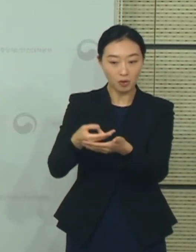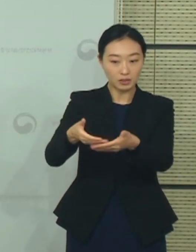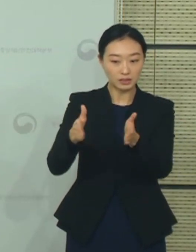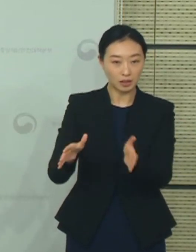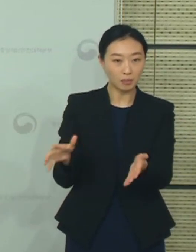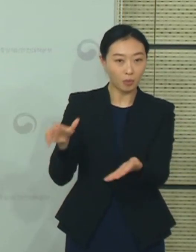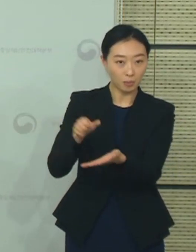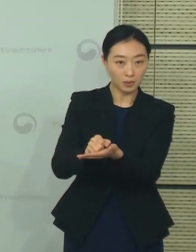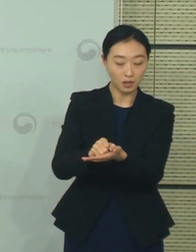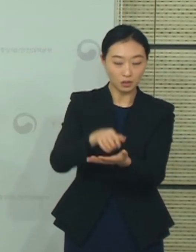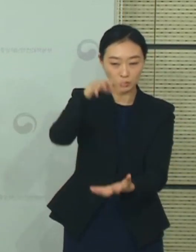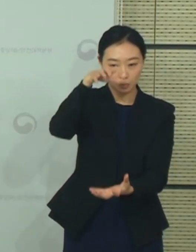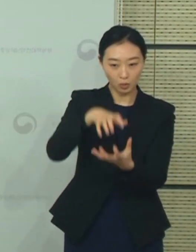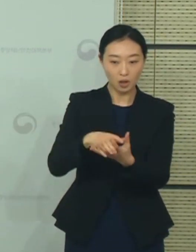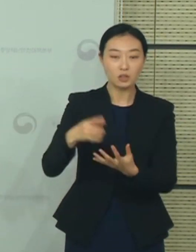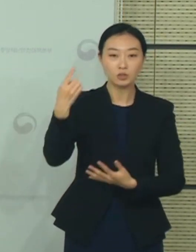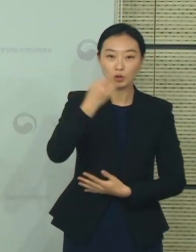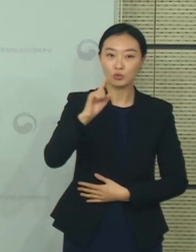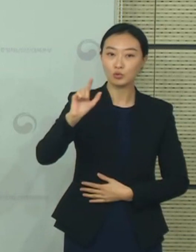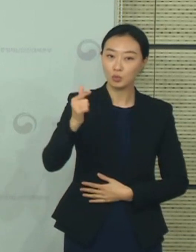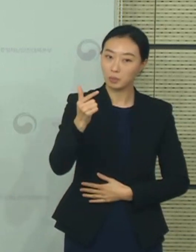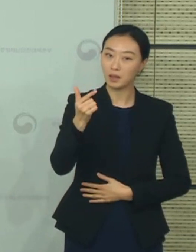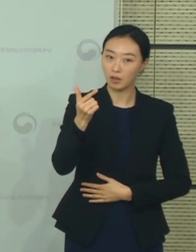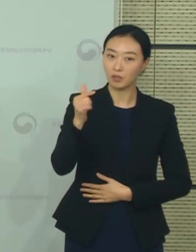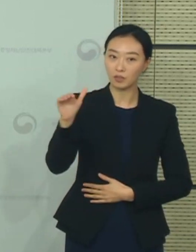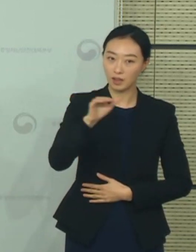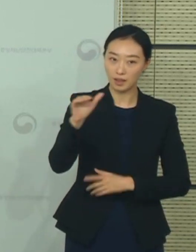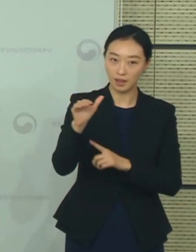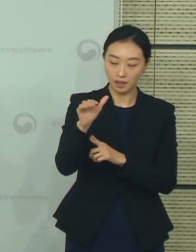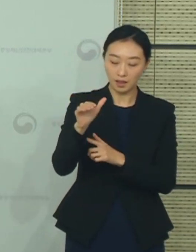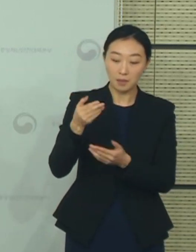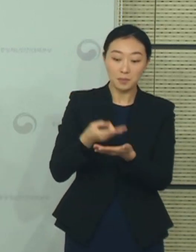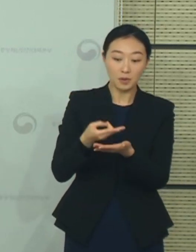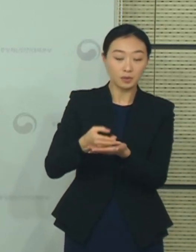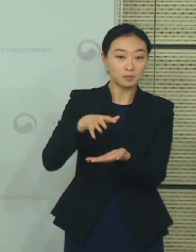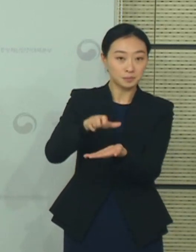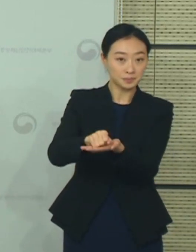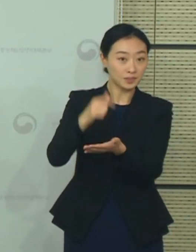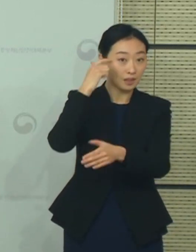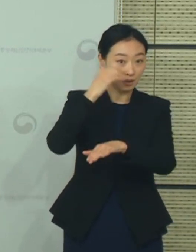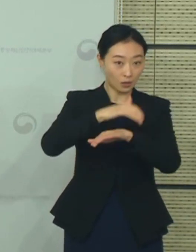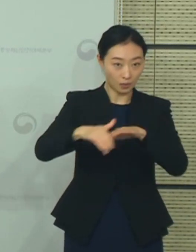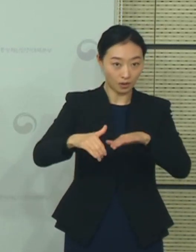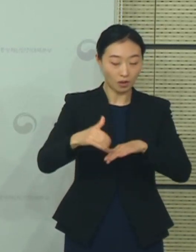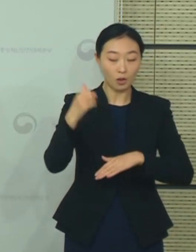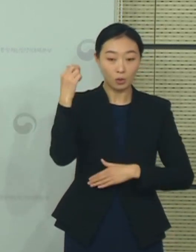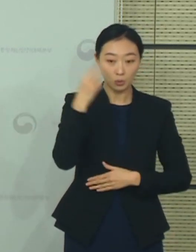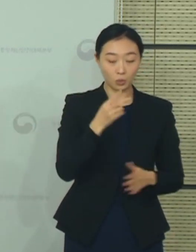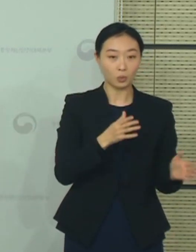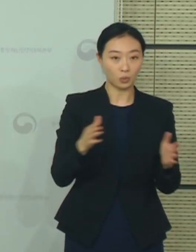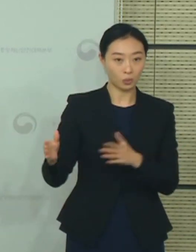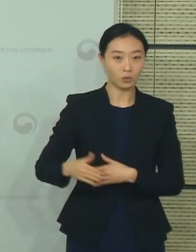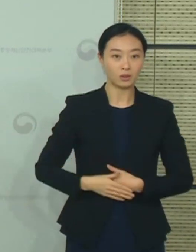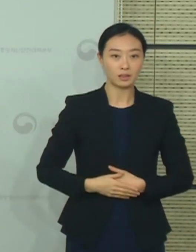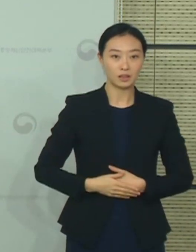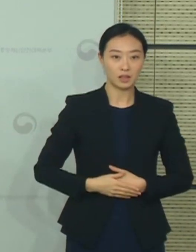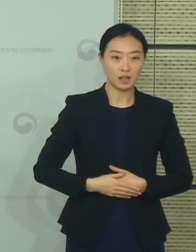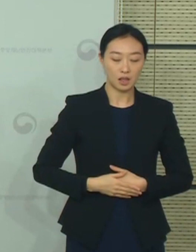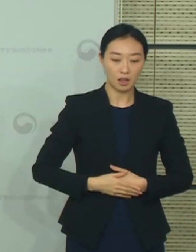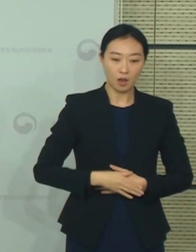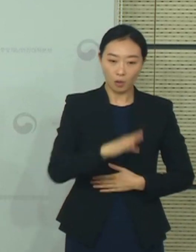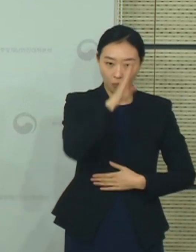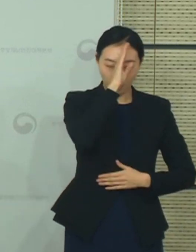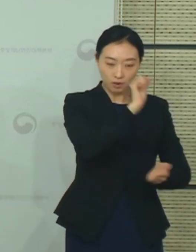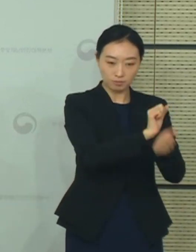개의 가용 병상을 확보할 계획입니다. 아울러 정부는 확진 환자가 즉시 입원하지 못하고 대기하는